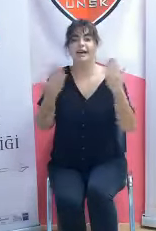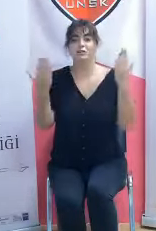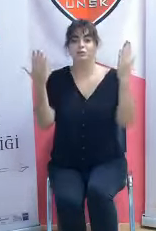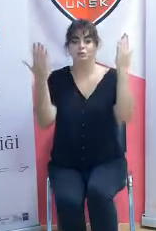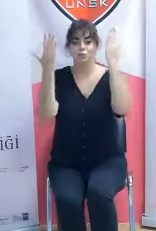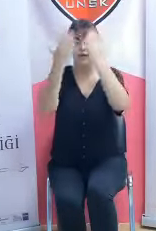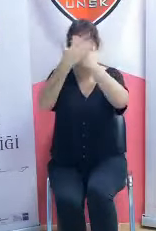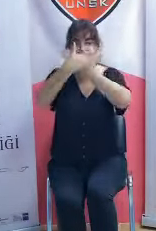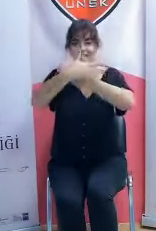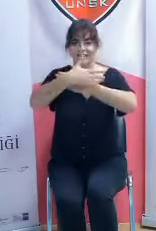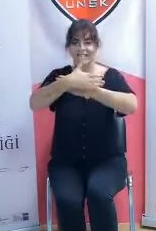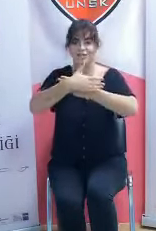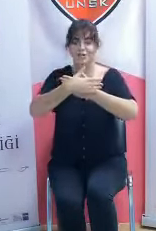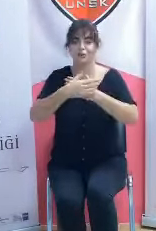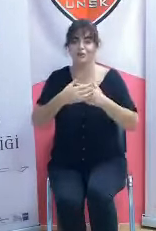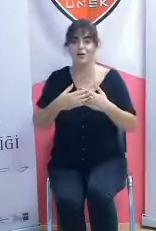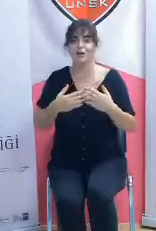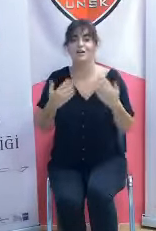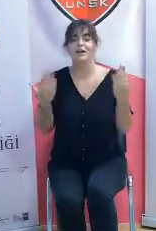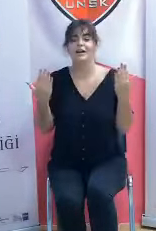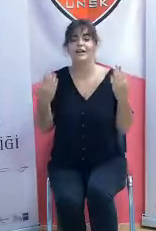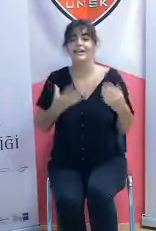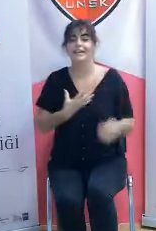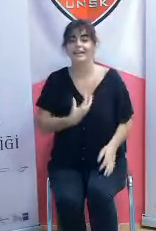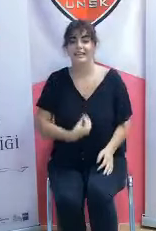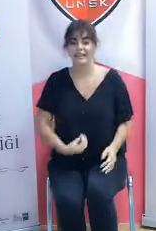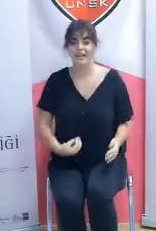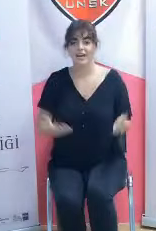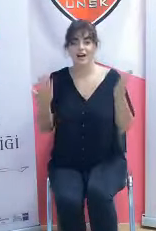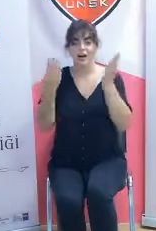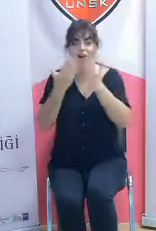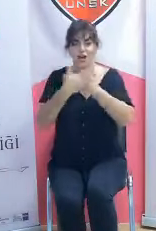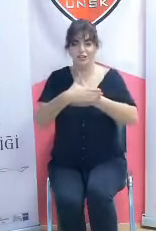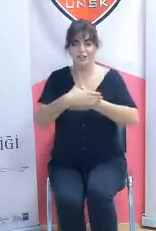eğer özümüzde yaparsak gece oluyor. İyi akşamlar.